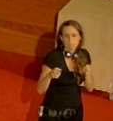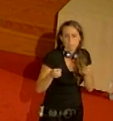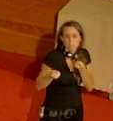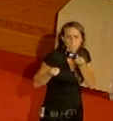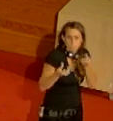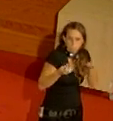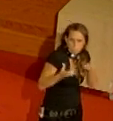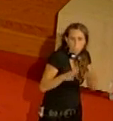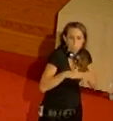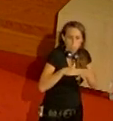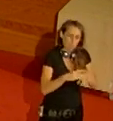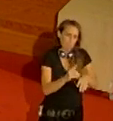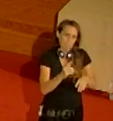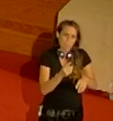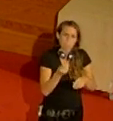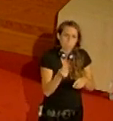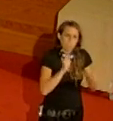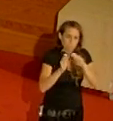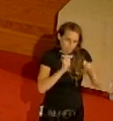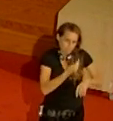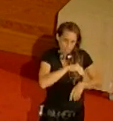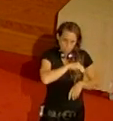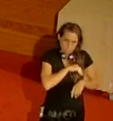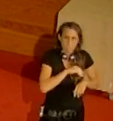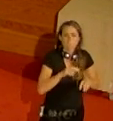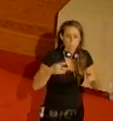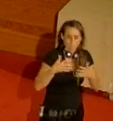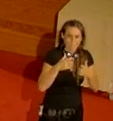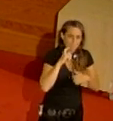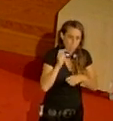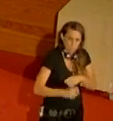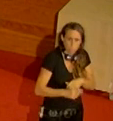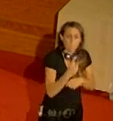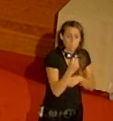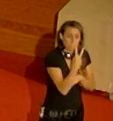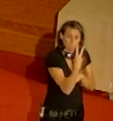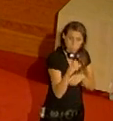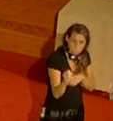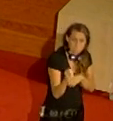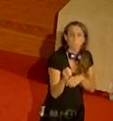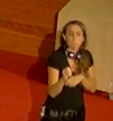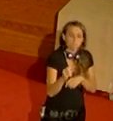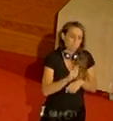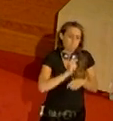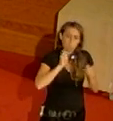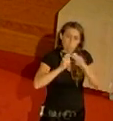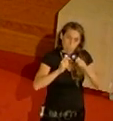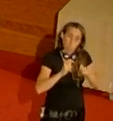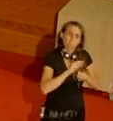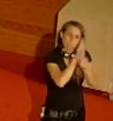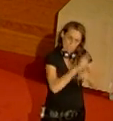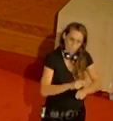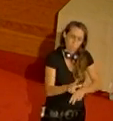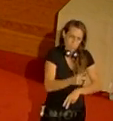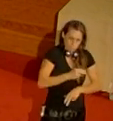corresponsales españoles en la Guerra de Ucrania en 2020 obtuvo la mención especial en el premio de periodismo internacional Manuel Alcántara poder